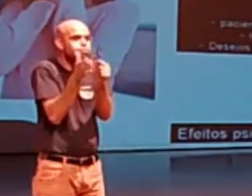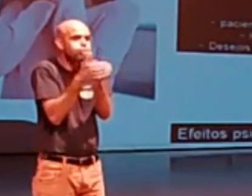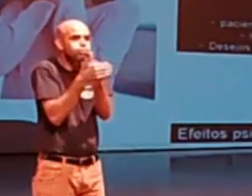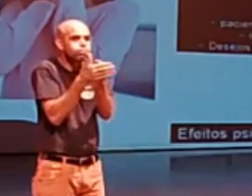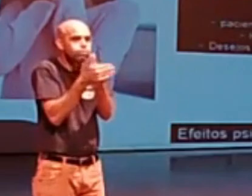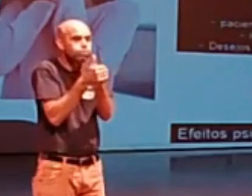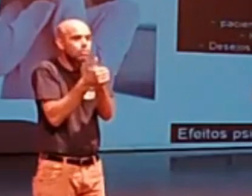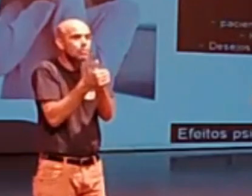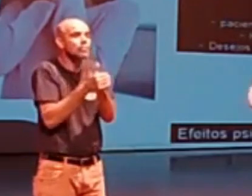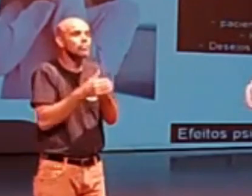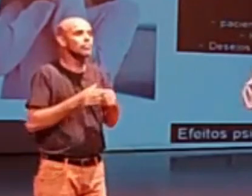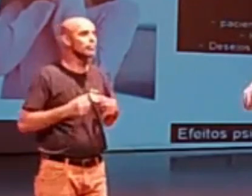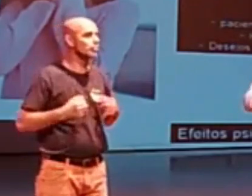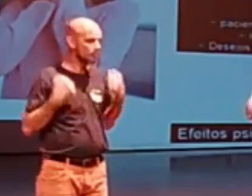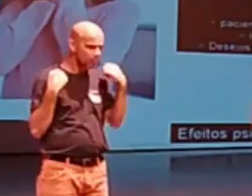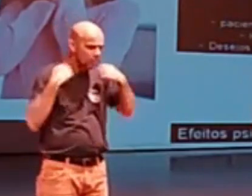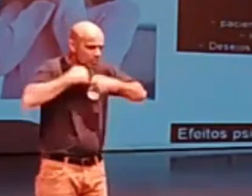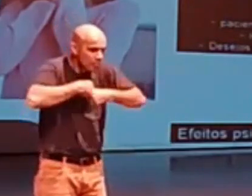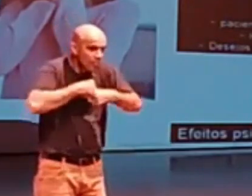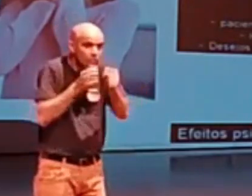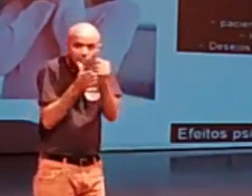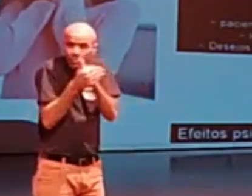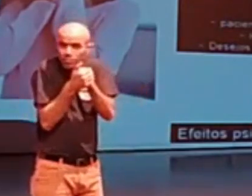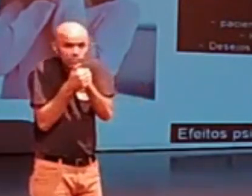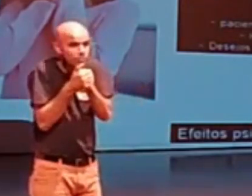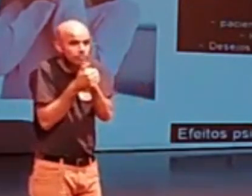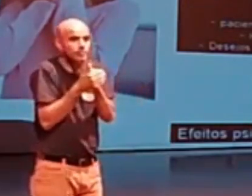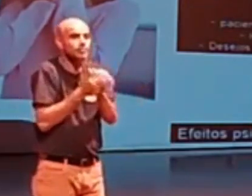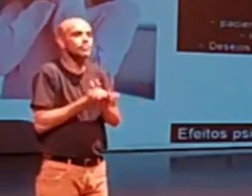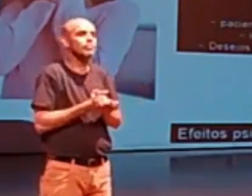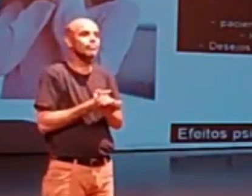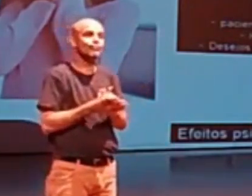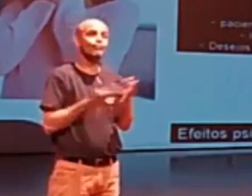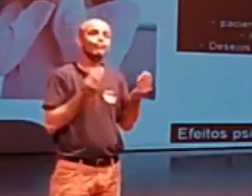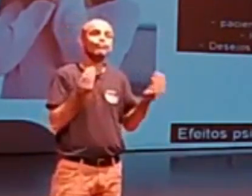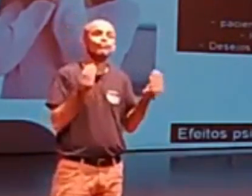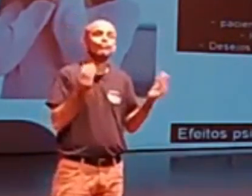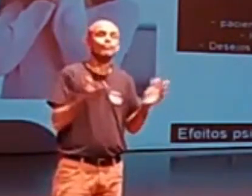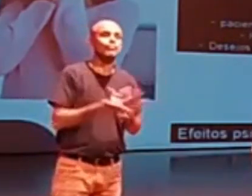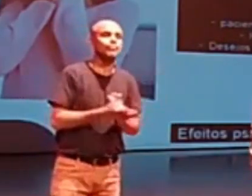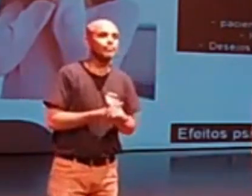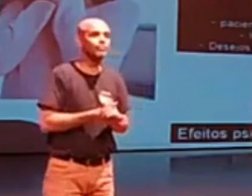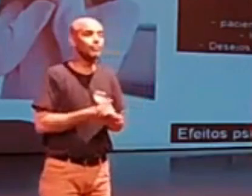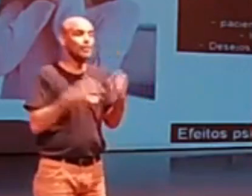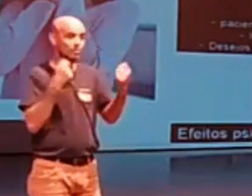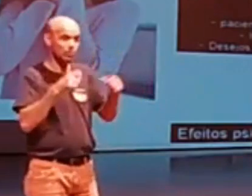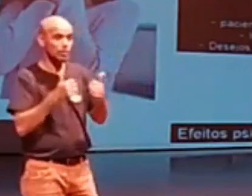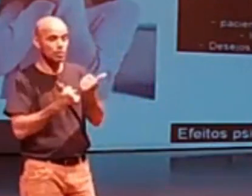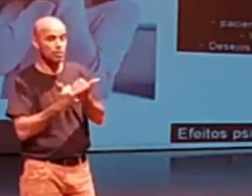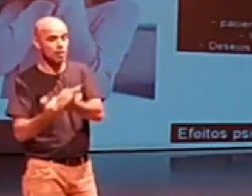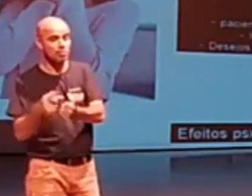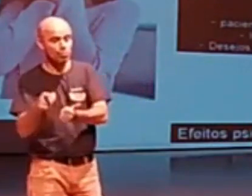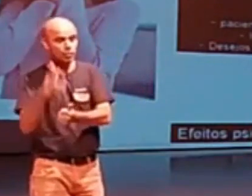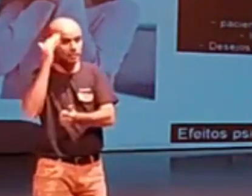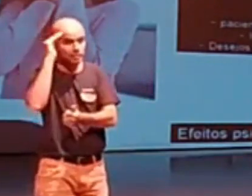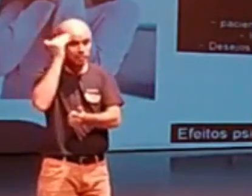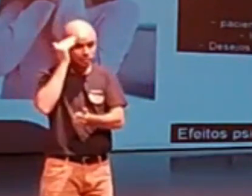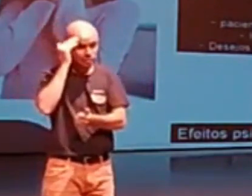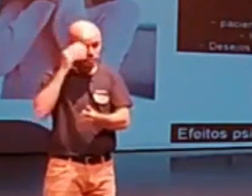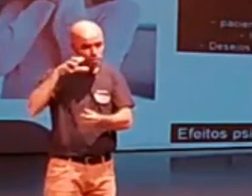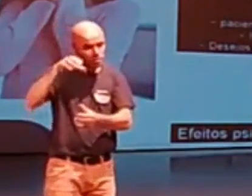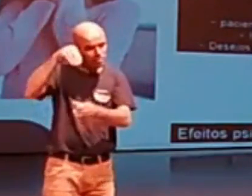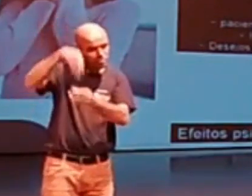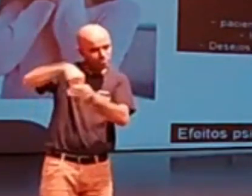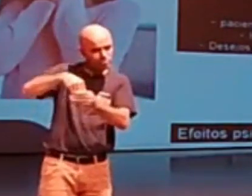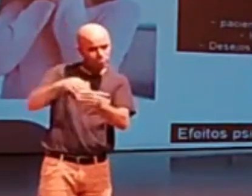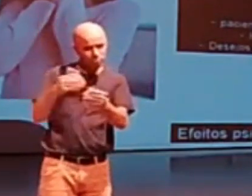né? Então aquela deformidade não aparece tanto. Olha que ponto chega. Então precisa de apoio, precisa entender essa parte psicológica. Eu acho que